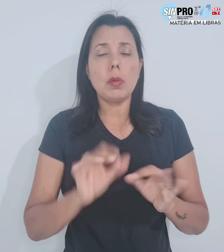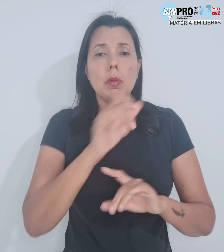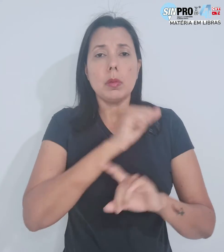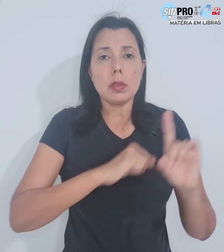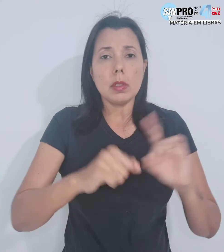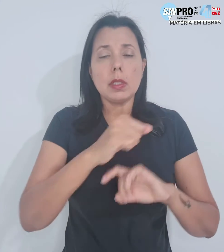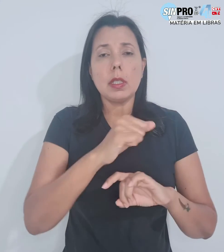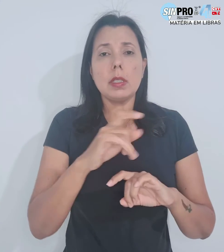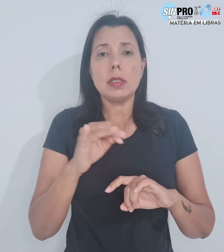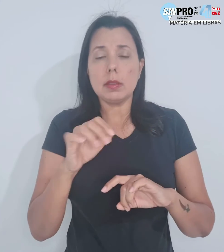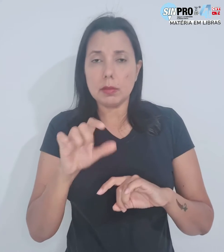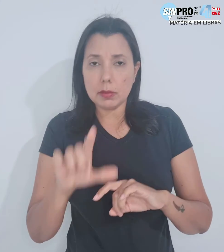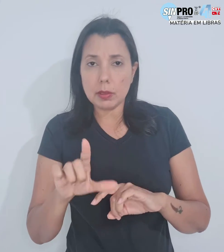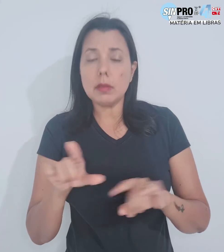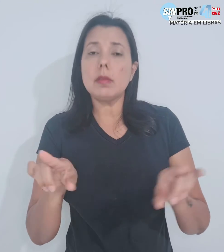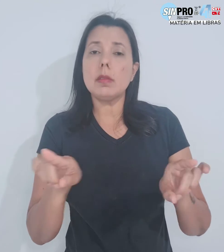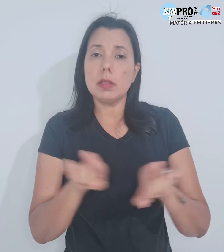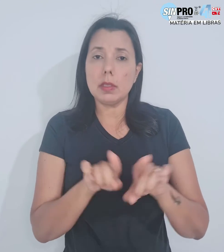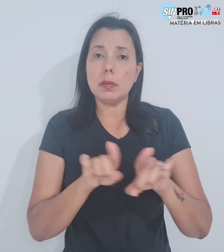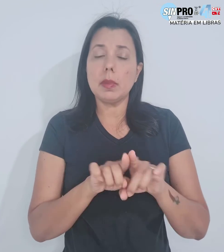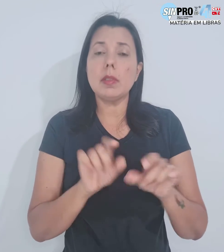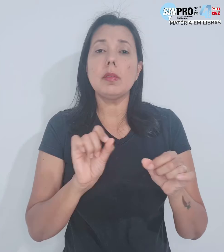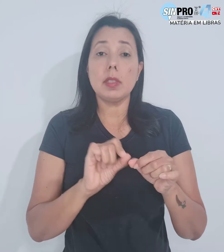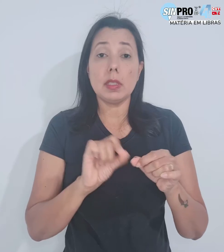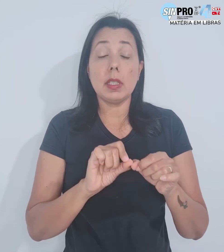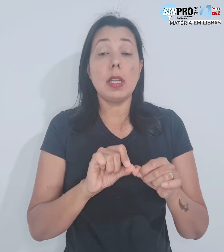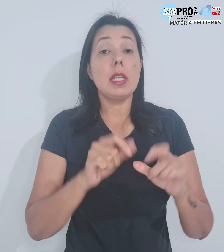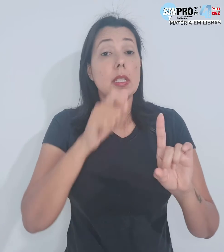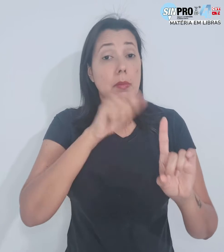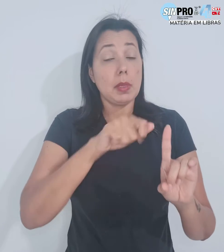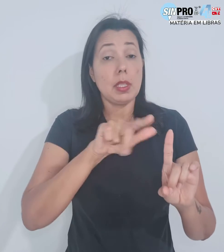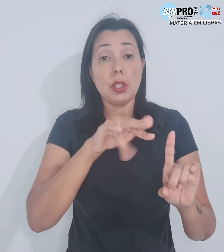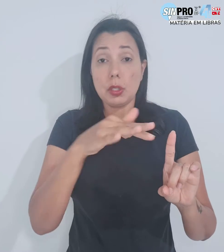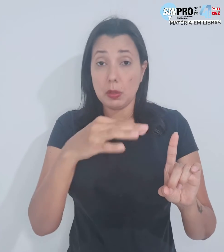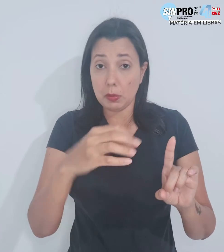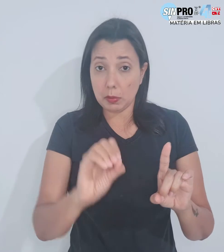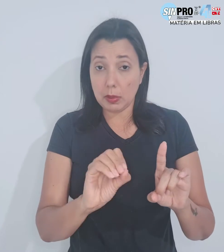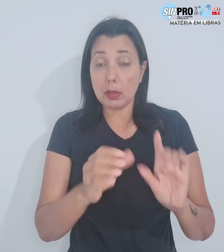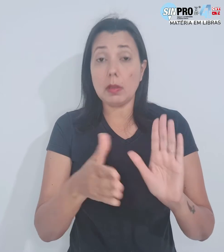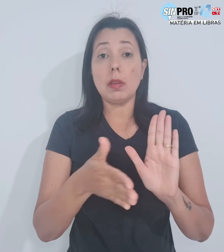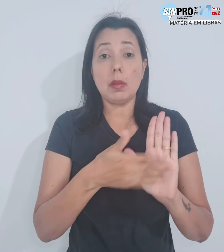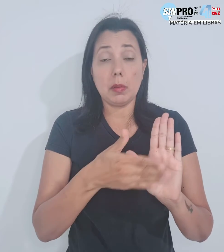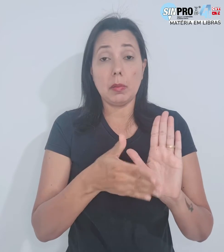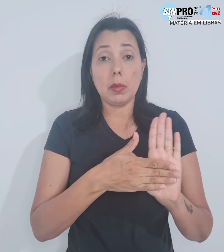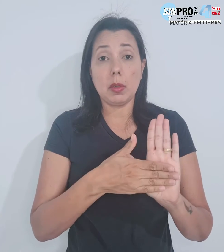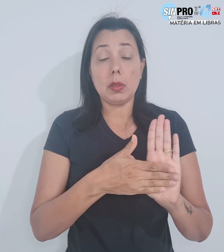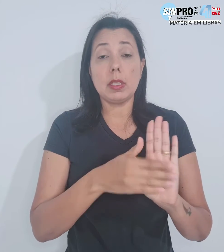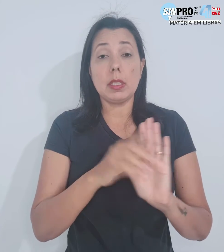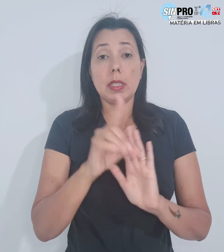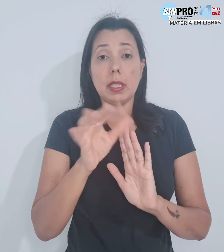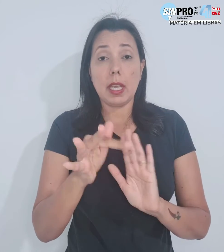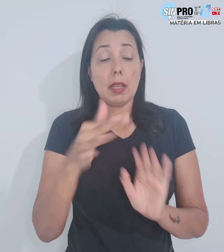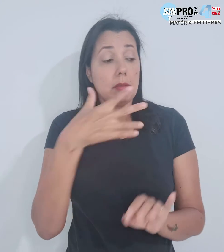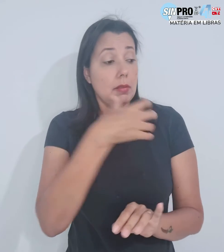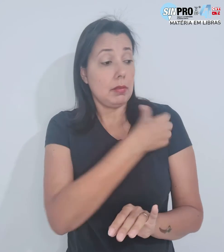da sociedade civil também lançaram neste mês de março a campanha DF